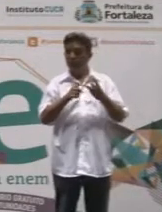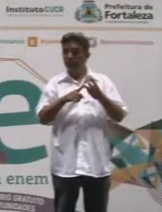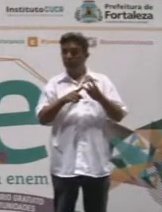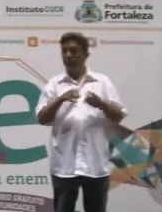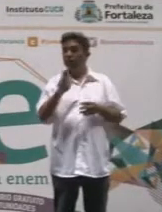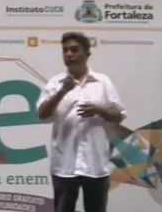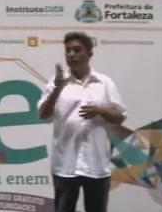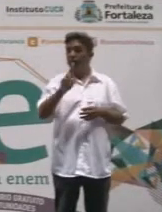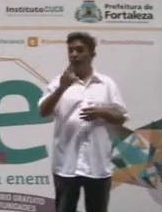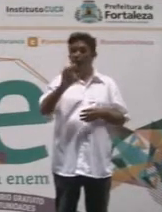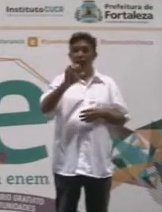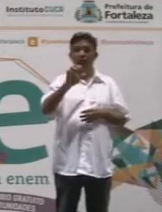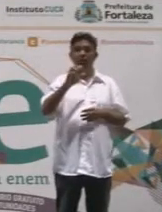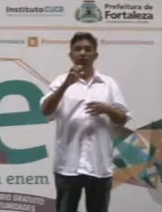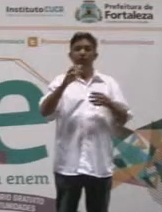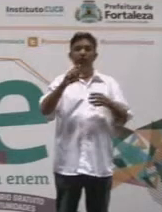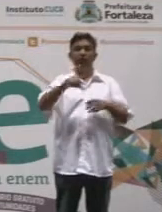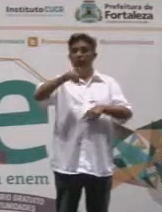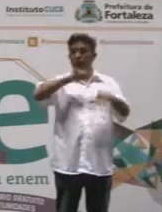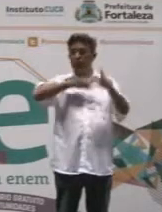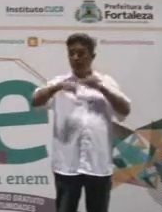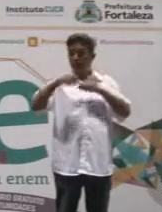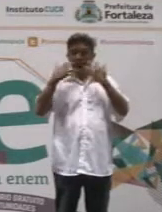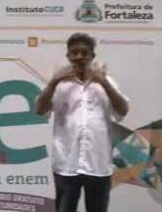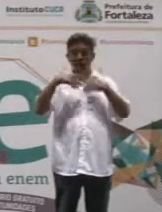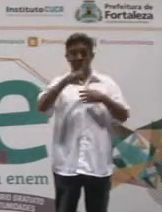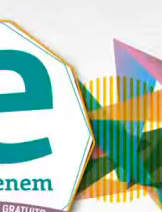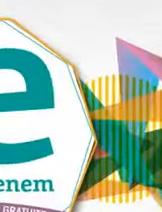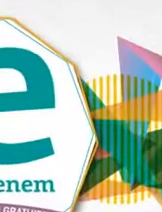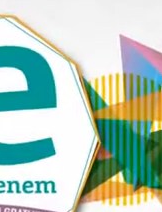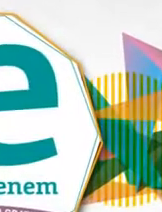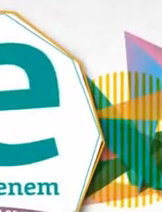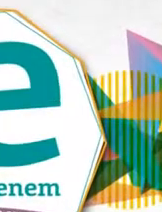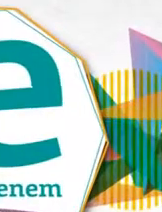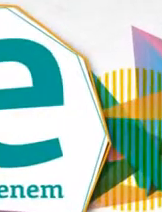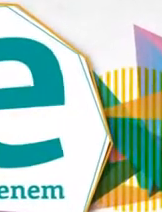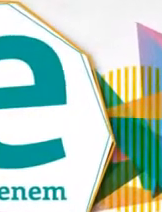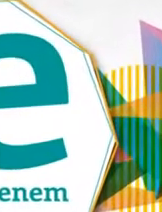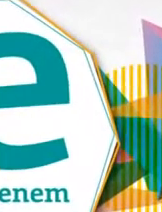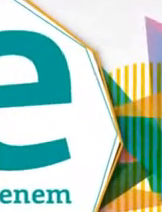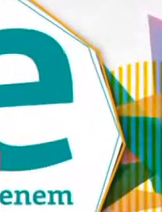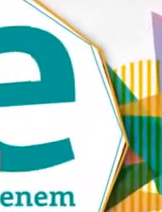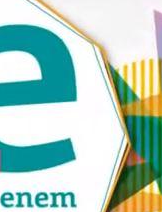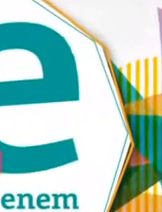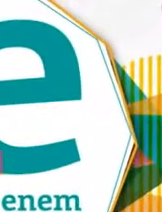se chama seleção natural direcional.